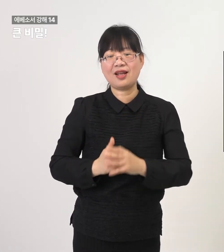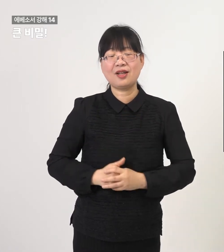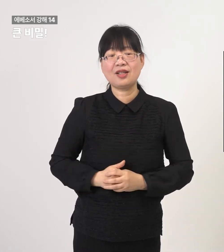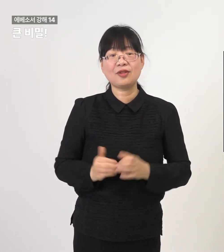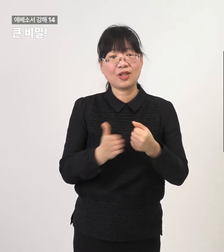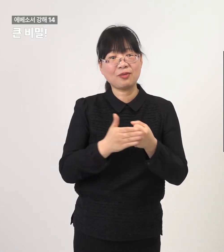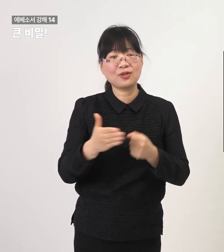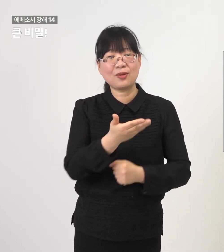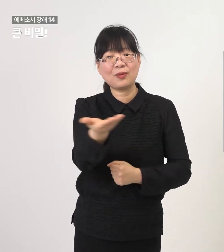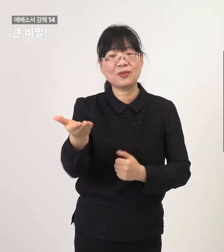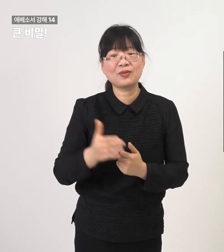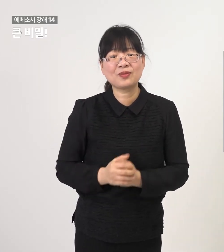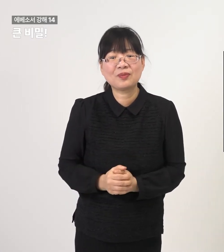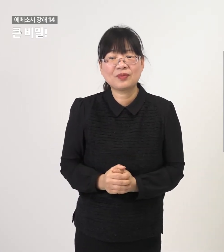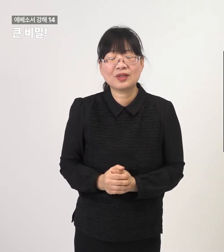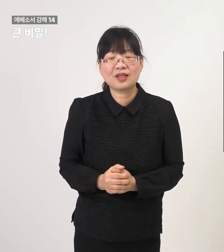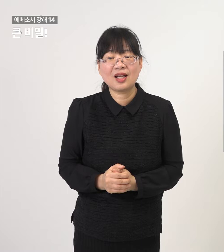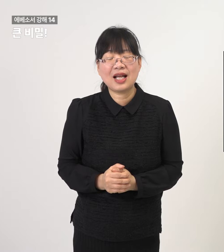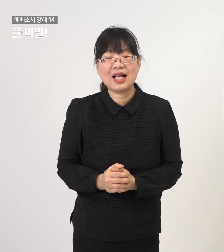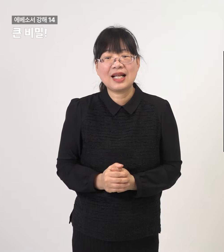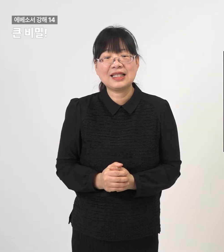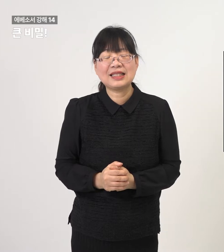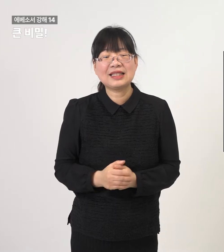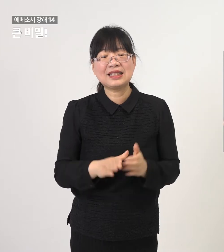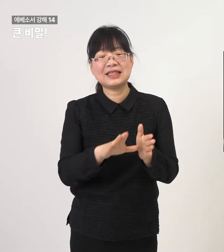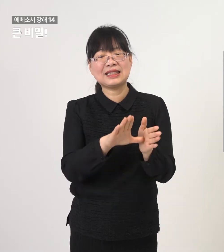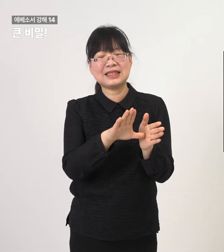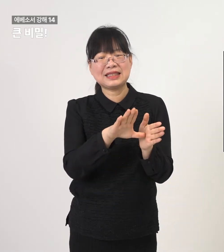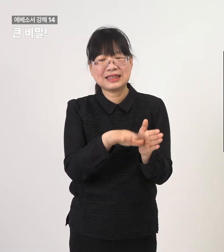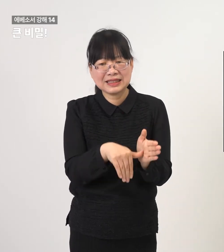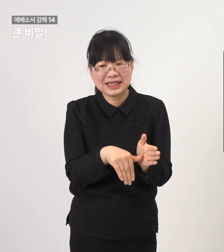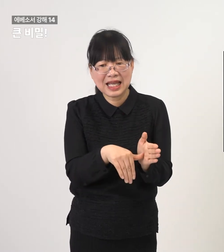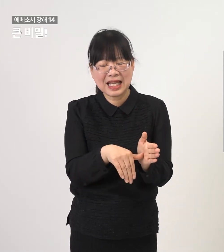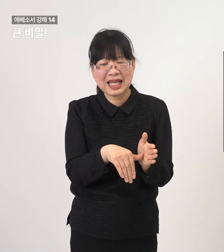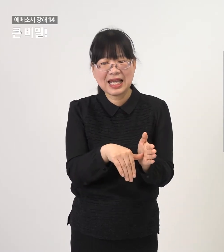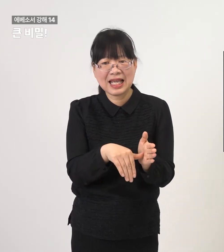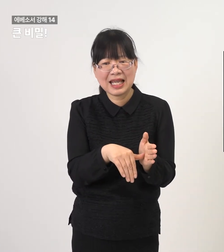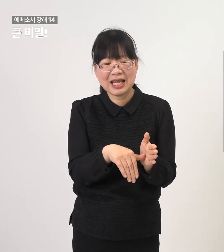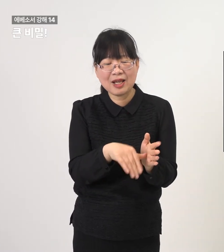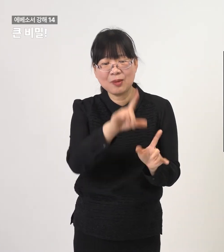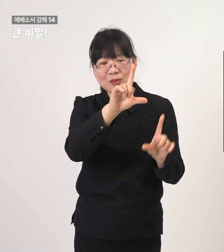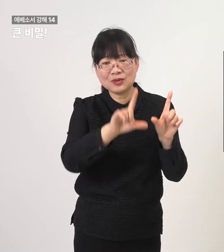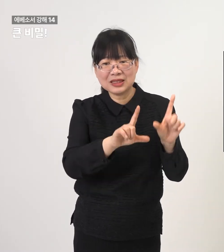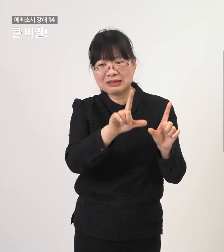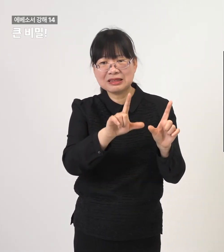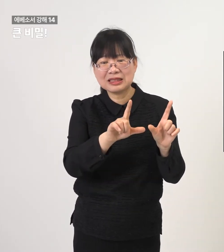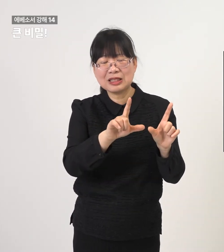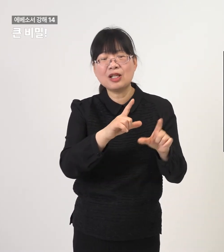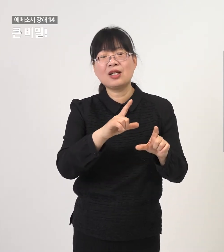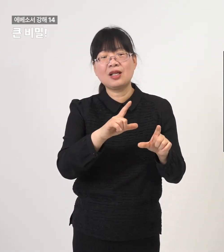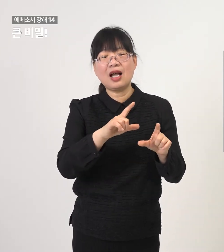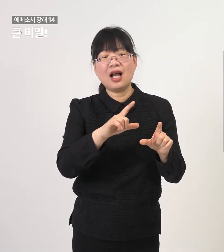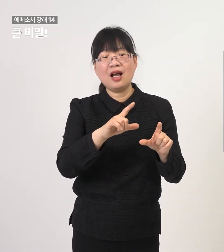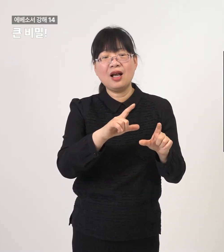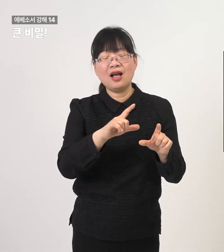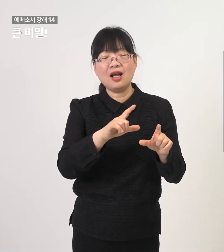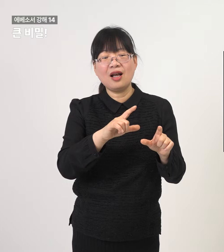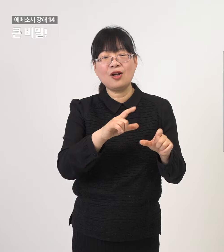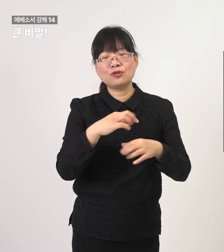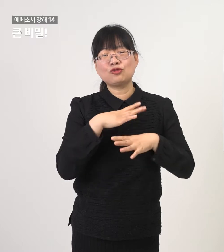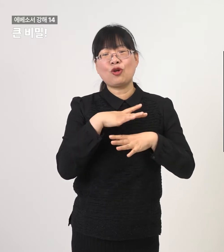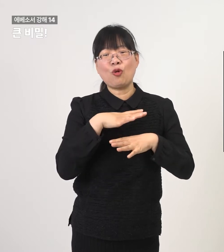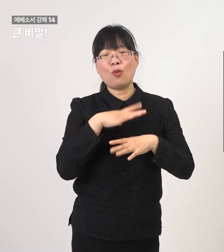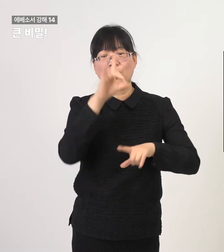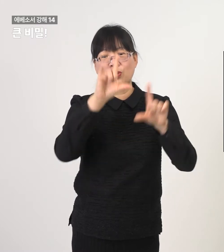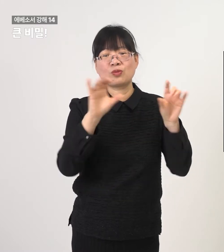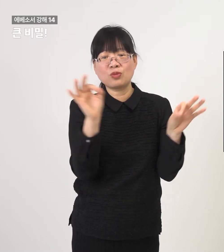그러니까 여러분, 시대가 격하게 두려움이 없어질수록